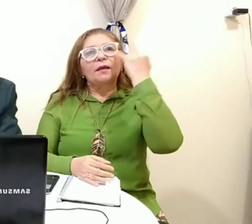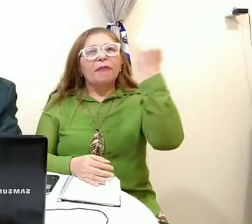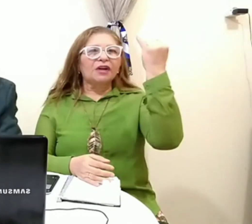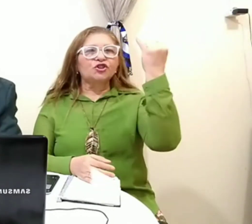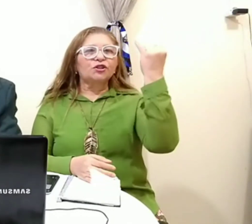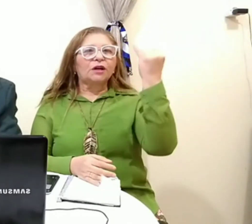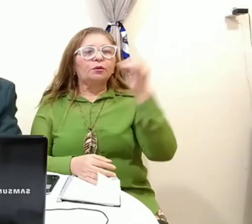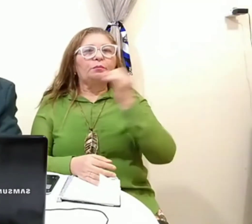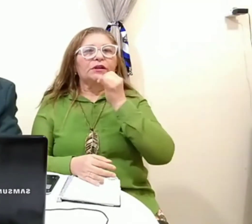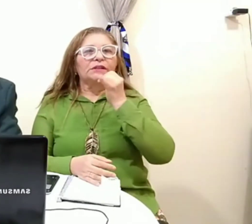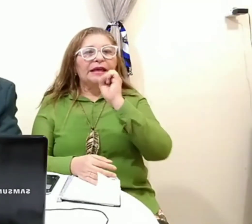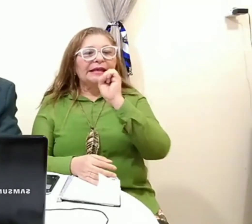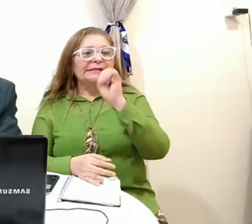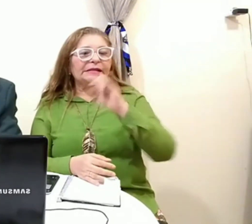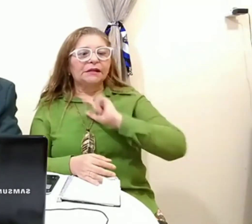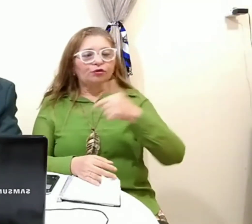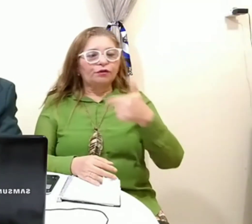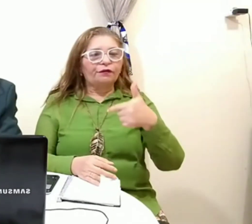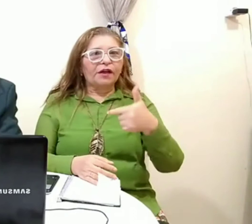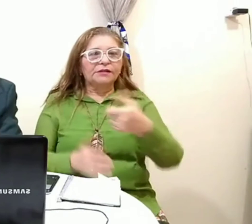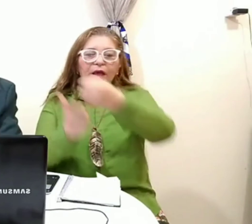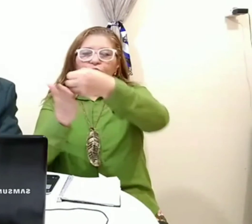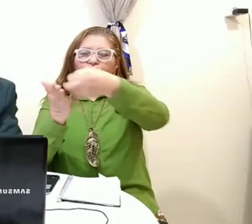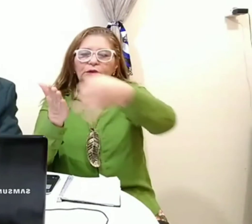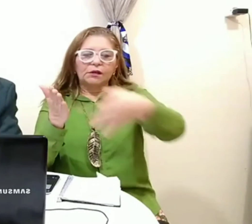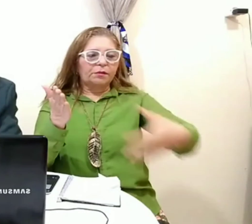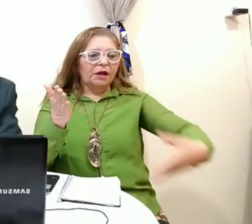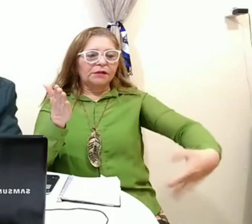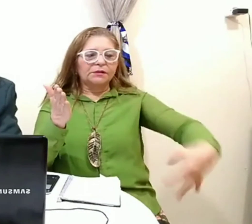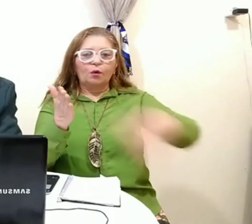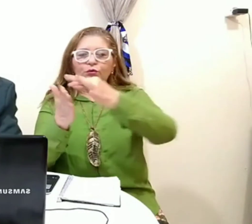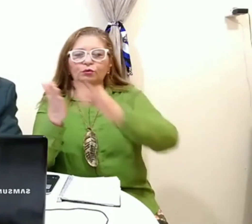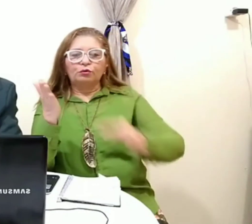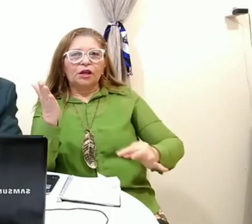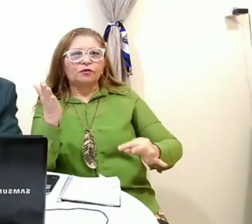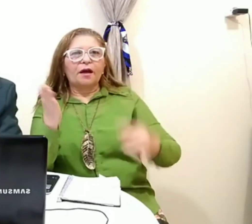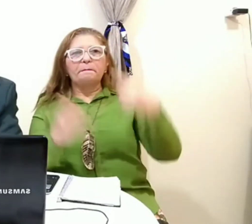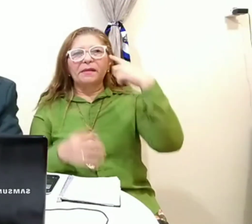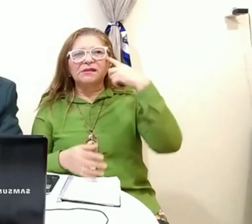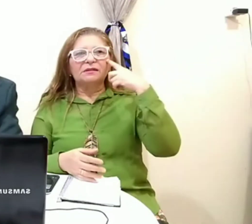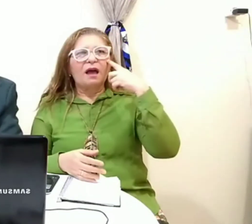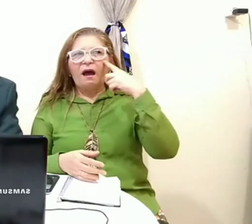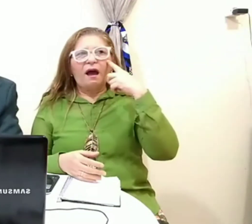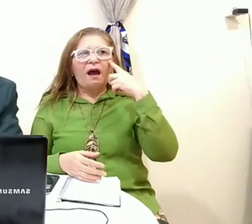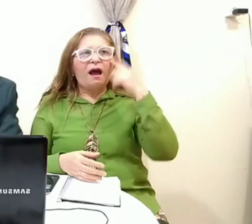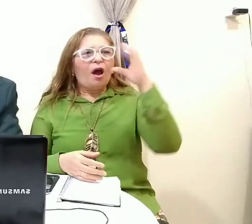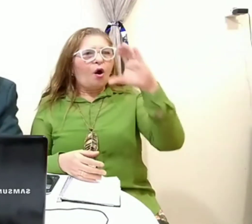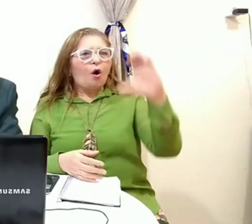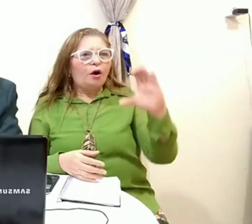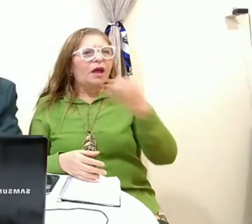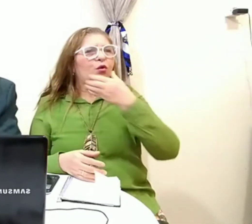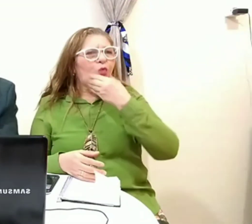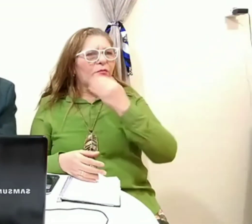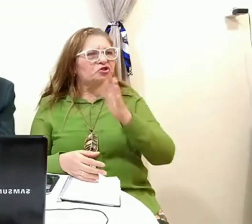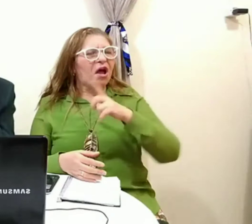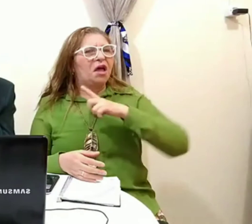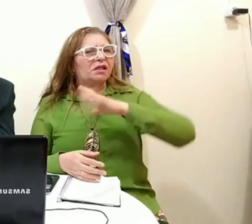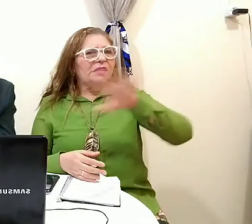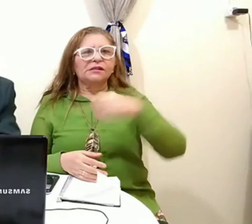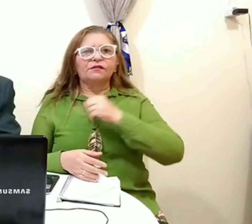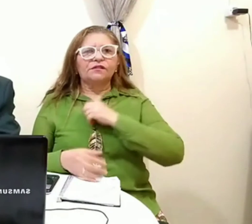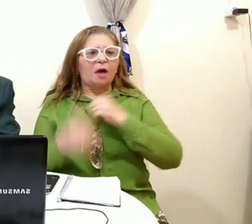tivesse o restante da descrição do texto aqui, nós iríamos dizer: Cornélio era um homem de Deus, Cornélio era salvo, Cornélio